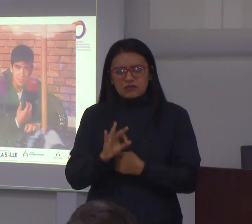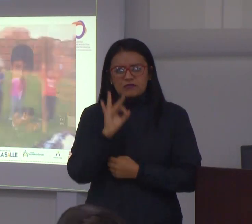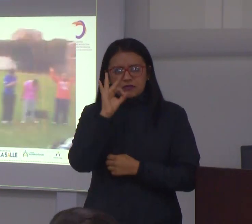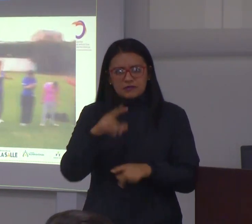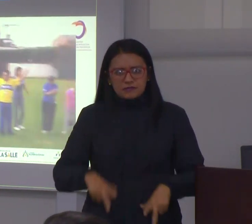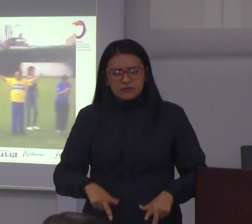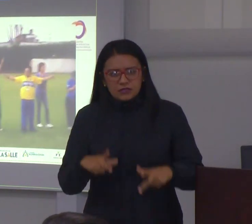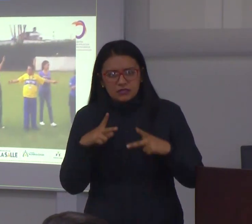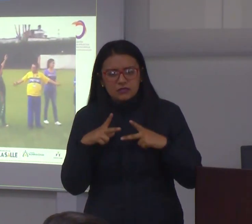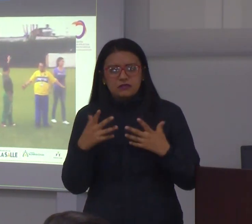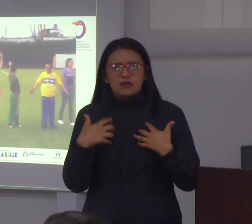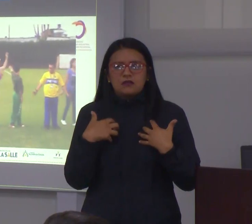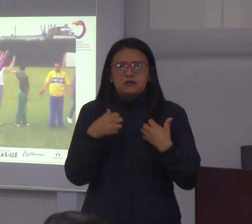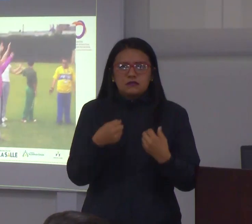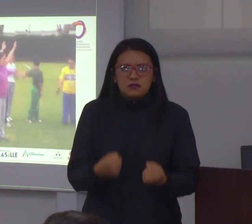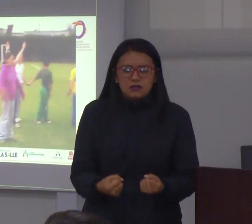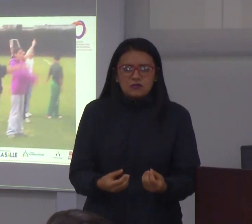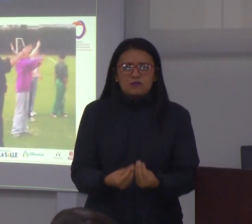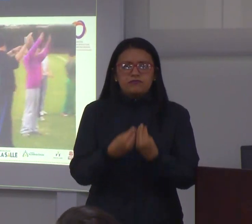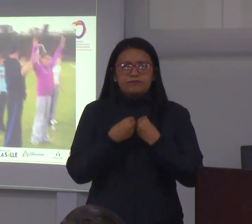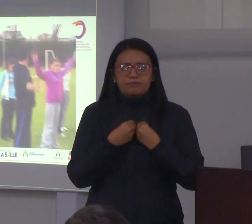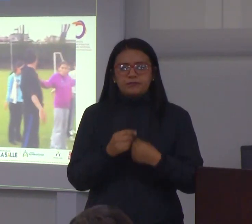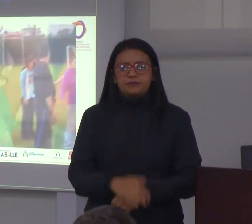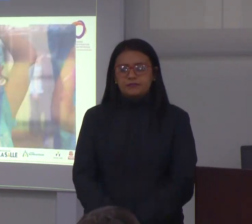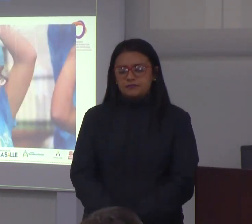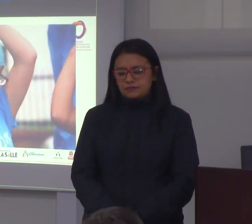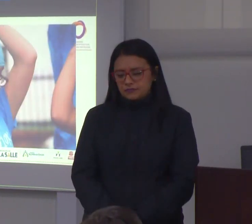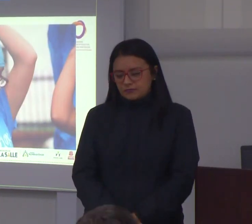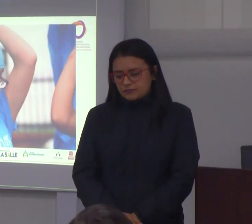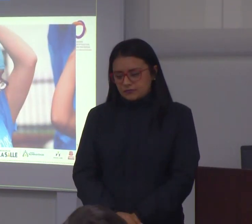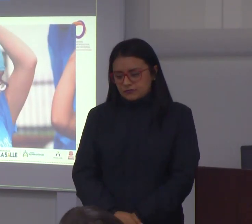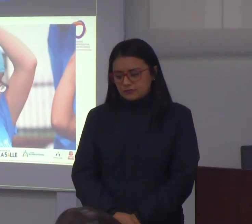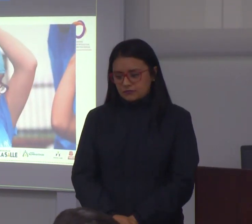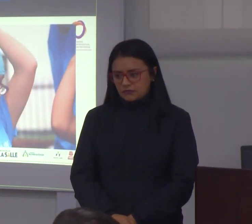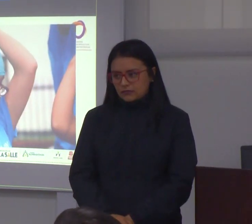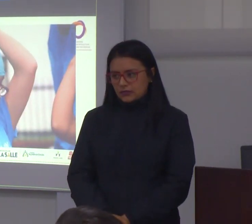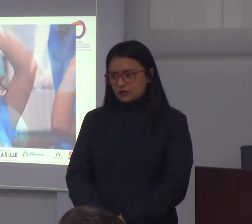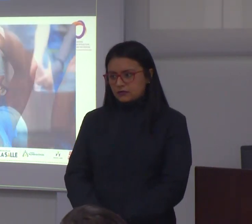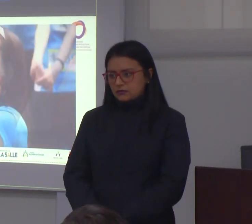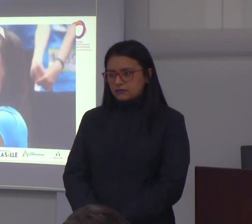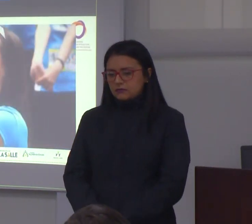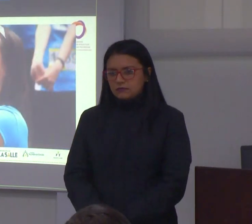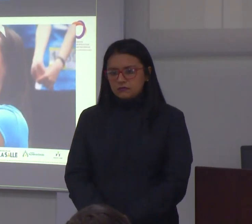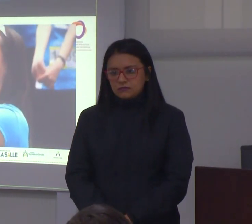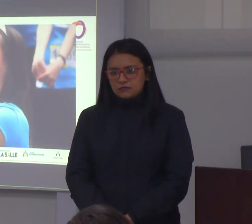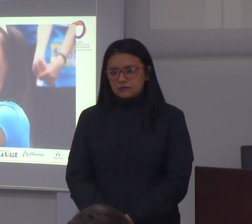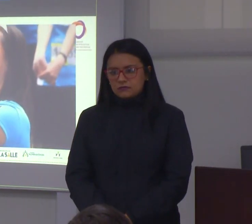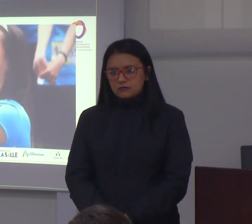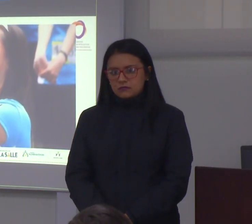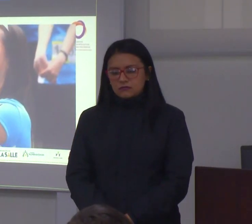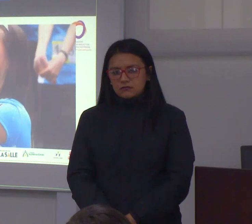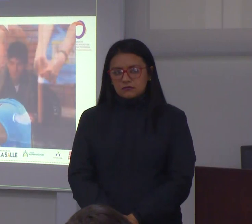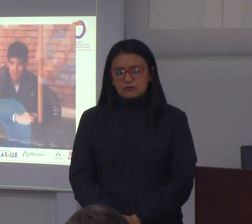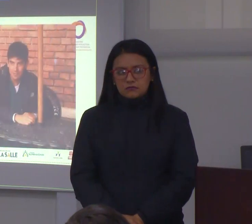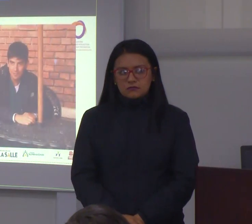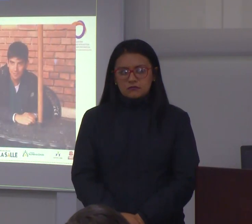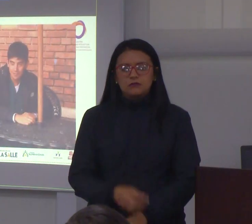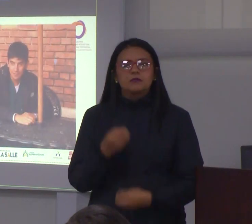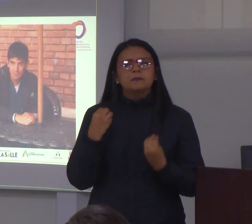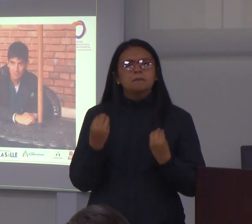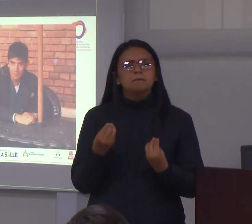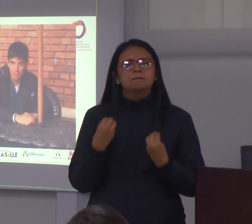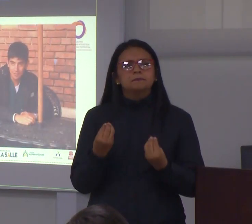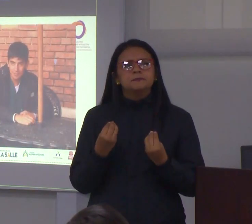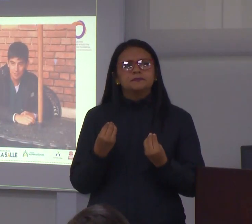vida y nuestra salud. Para hacer varios